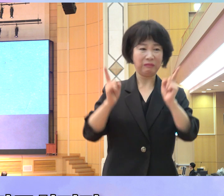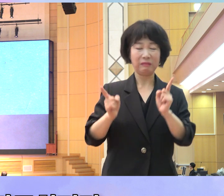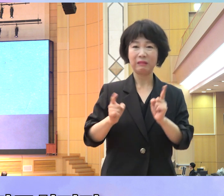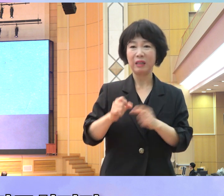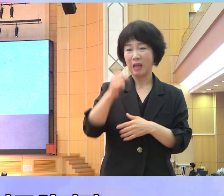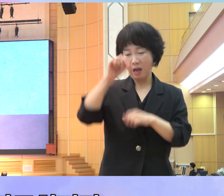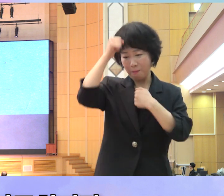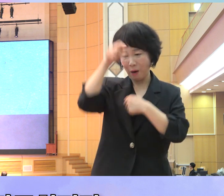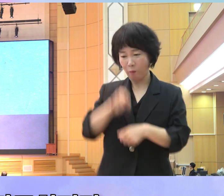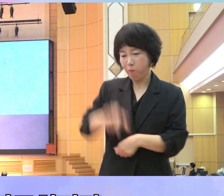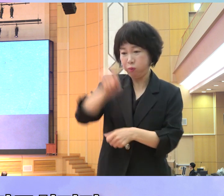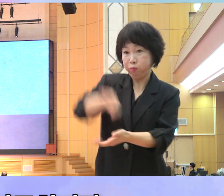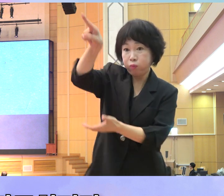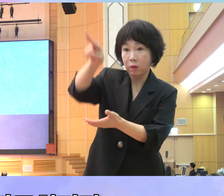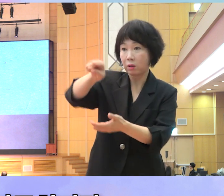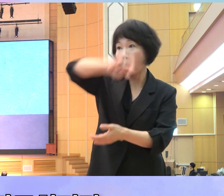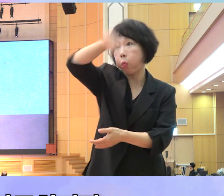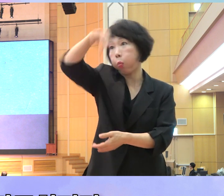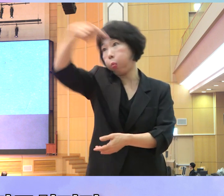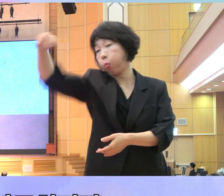타고 막 그냥 피부 그을리고 이랬는데